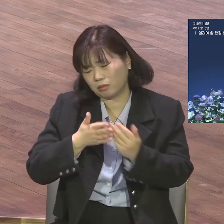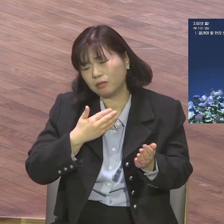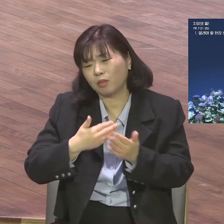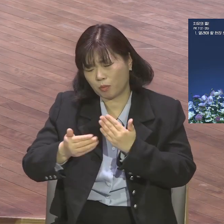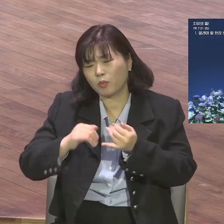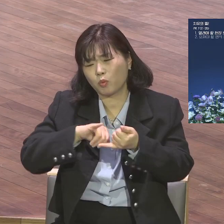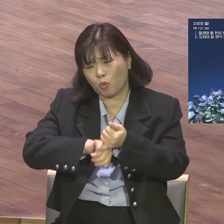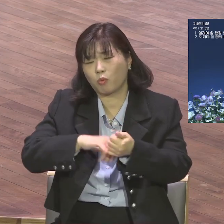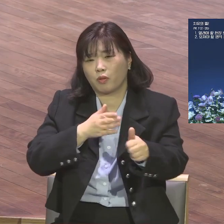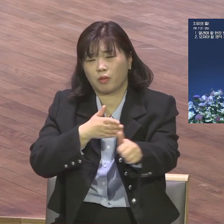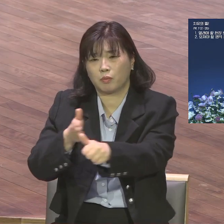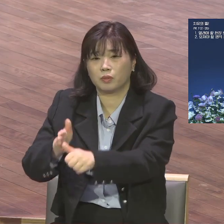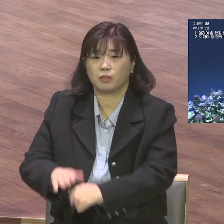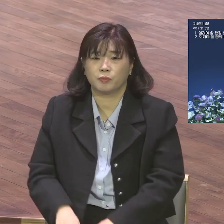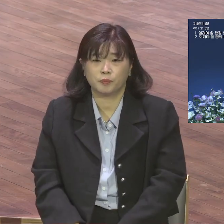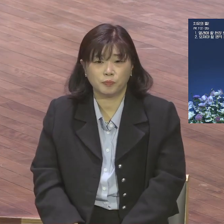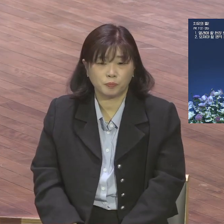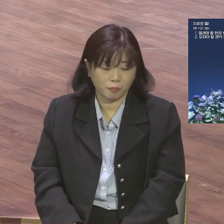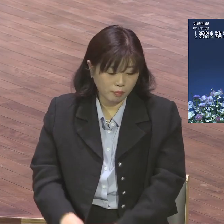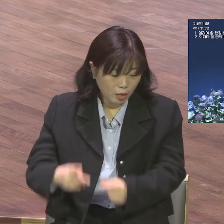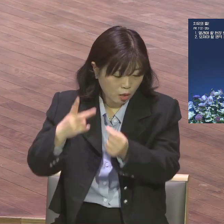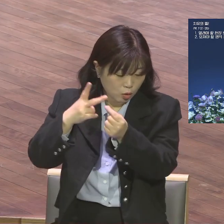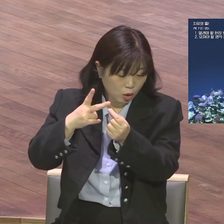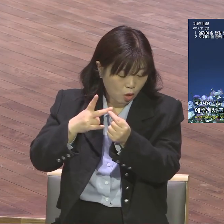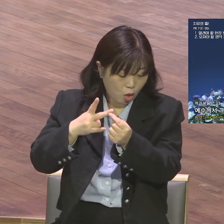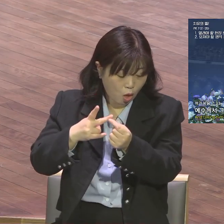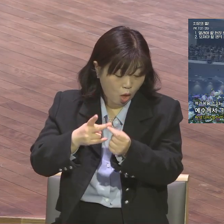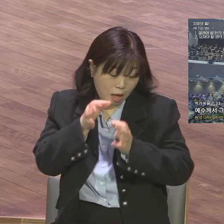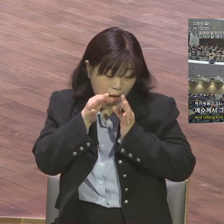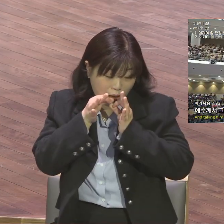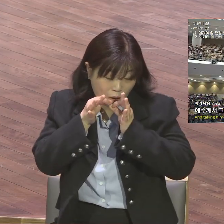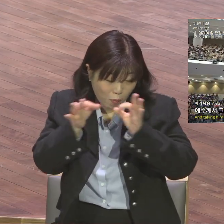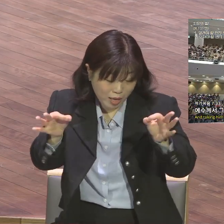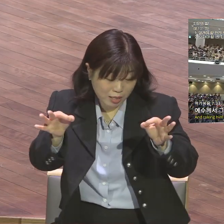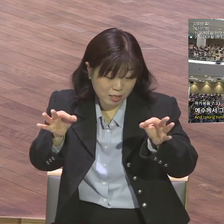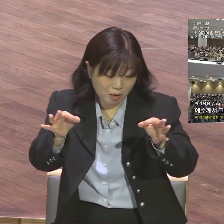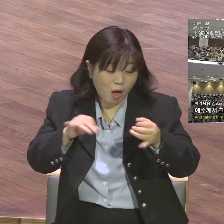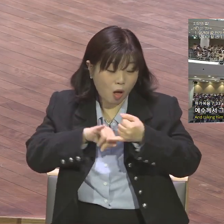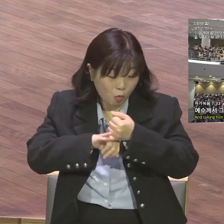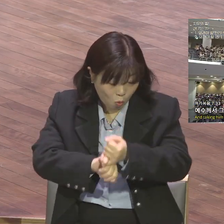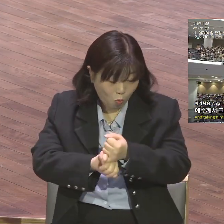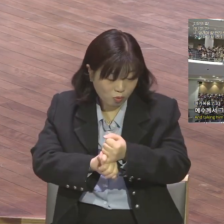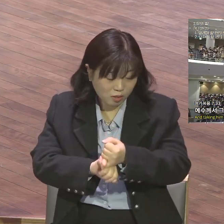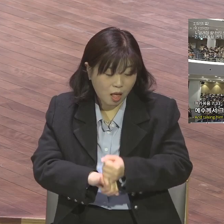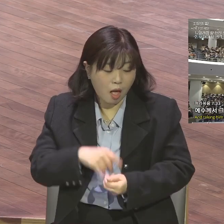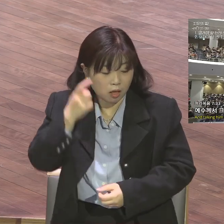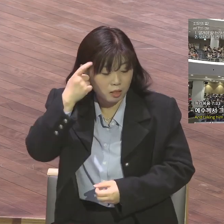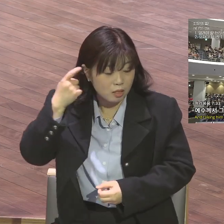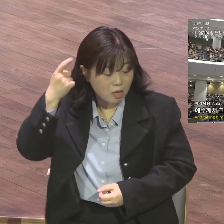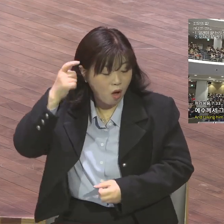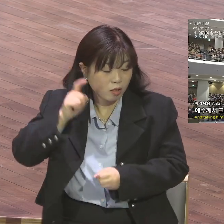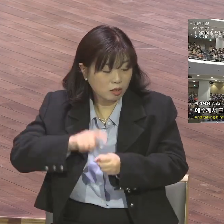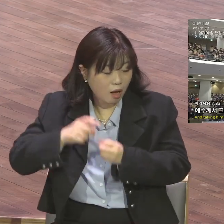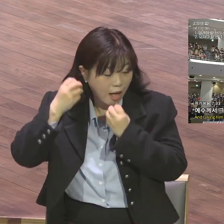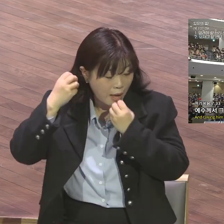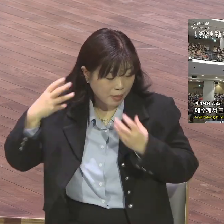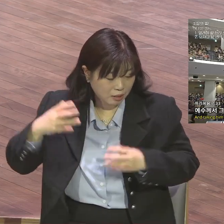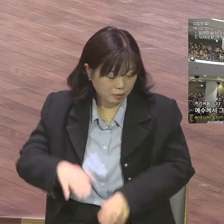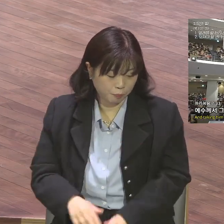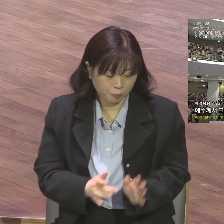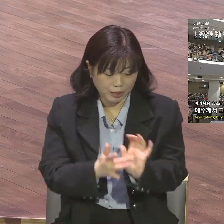번째로 외쳐야 할 영적 에바다입니다. 33절입니다. 예수께서 그 사람을 따로 데리고 무리를